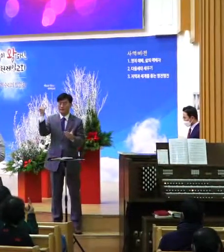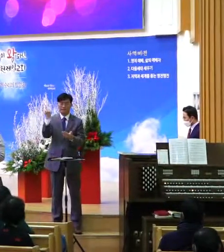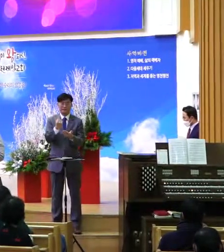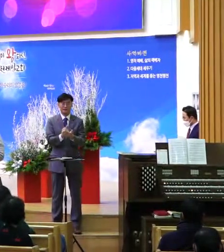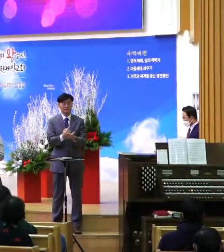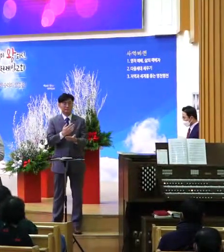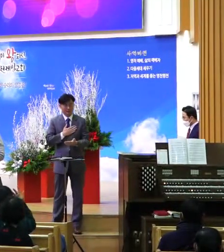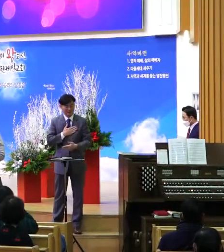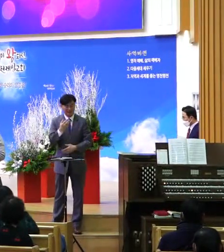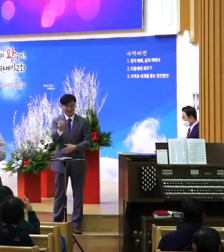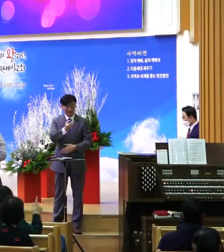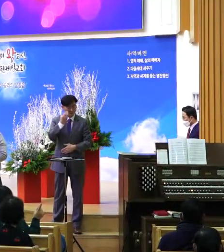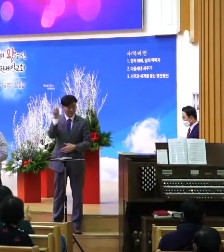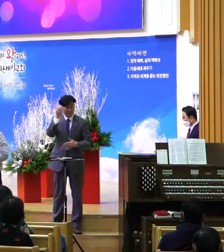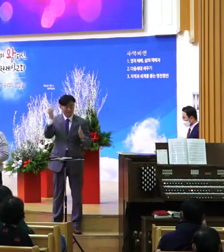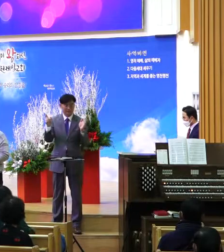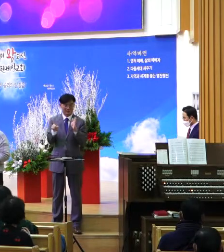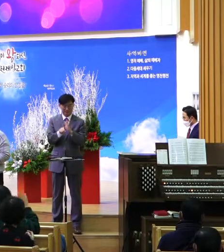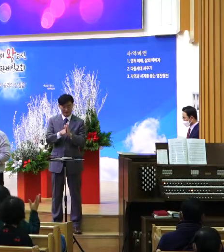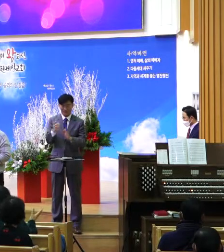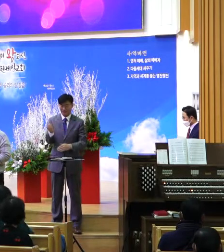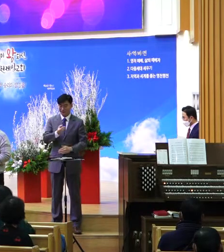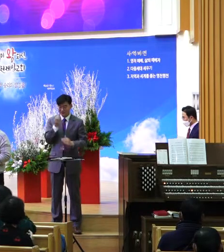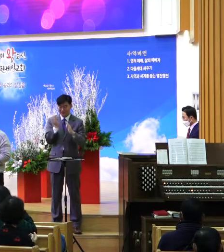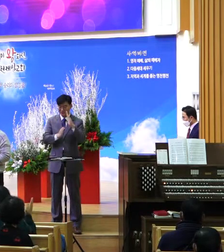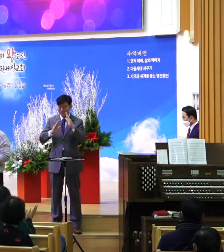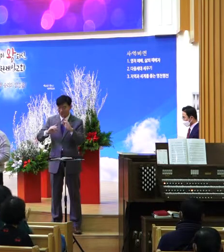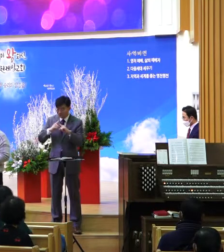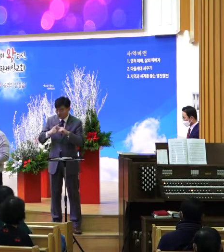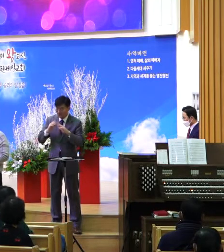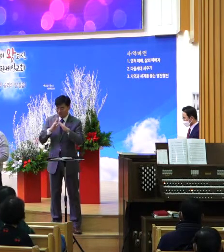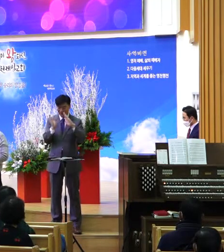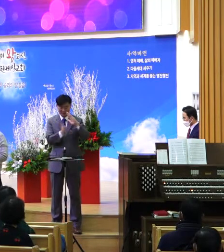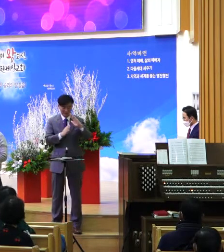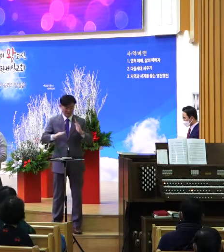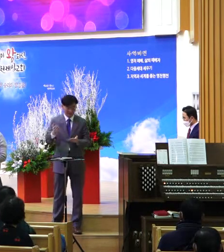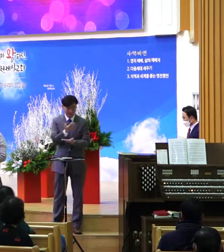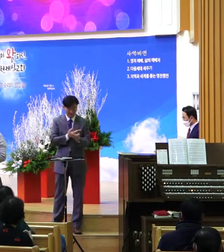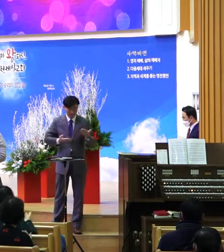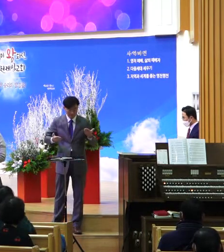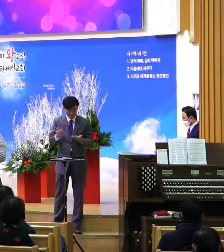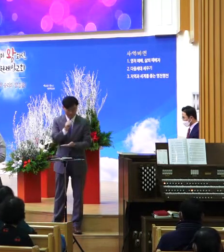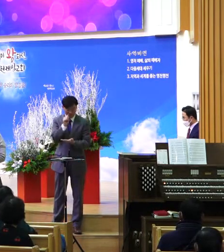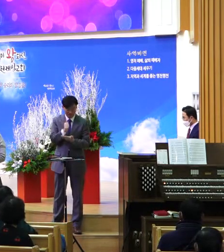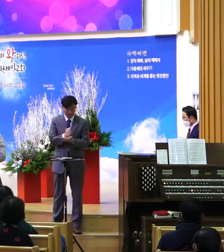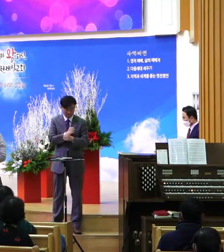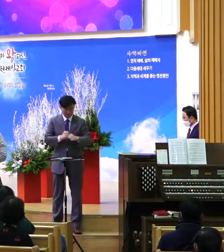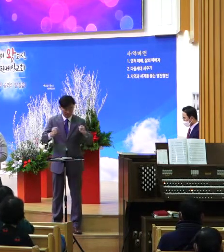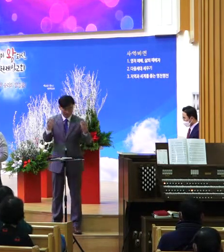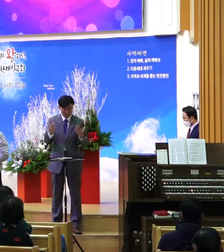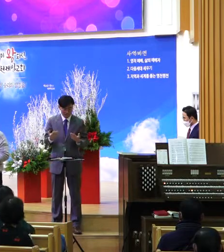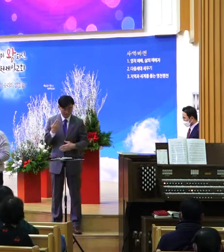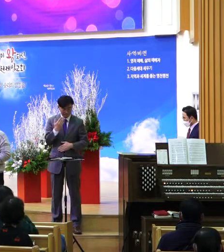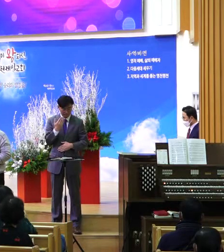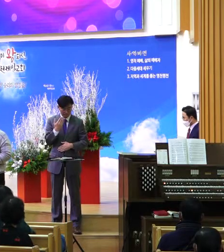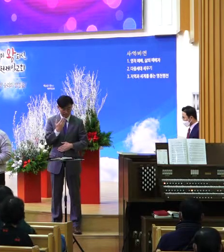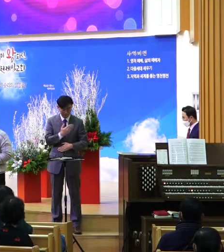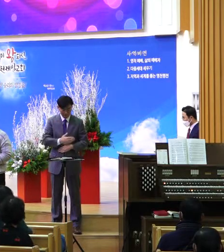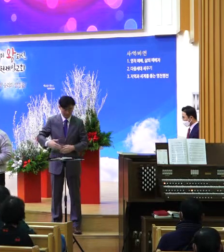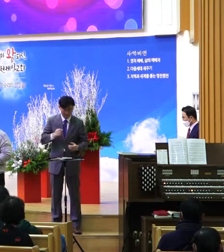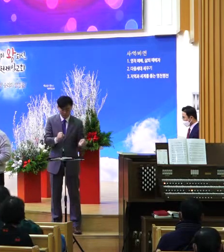오십니다. 나는 성령을 믿으며 거룩한 공교회와 성도의 교제와 죄를 용서받는 것과